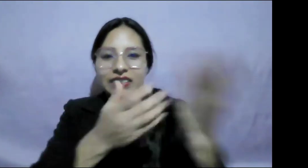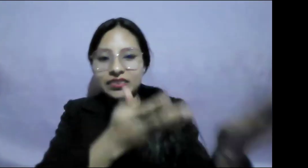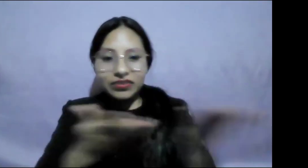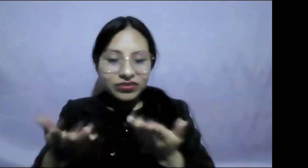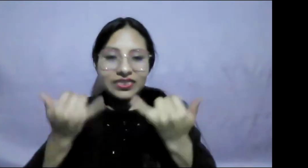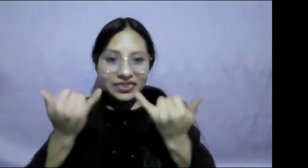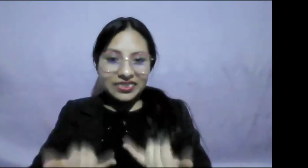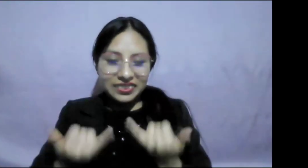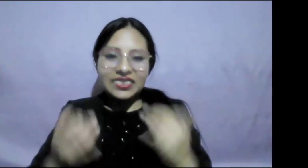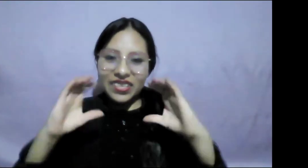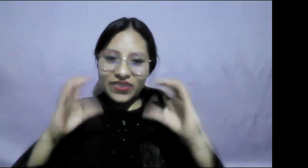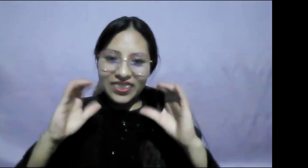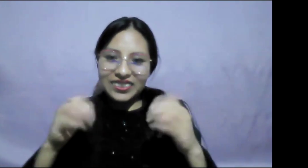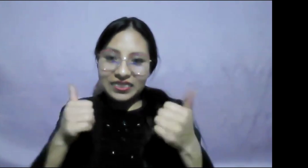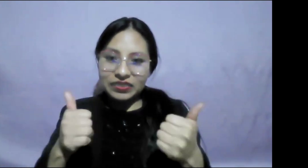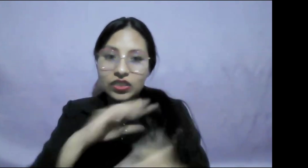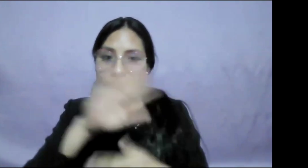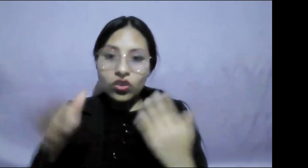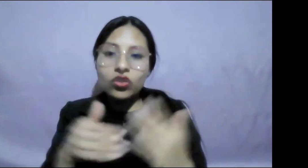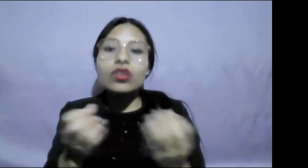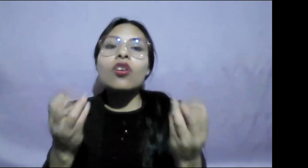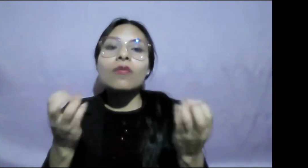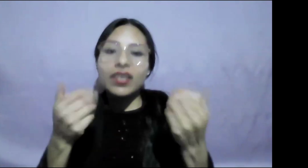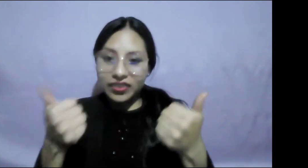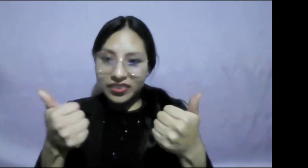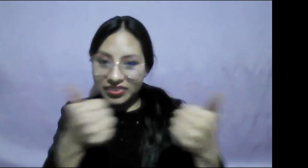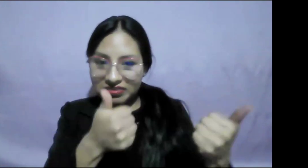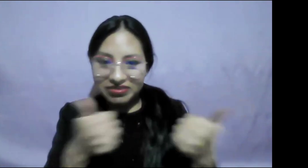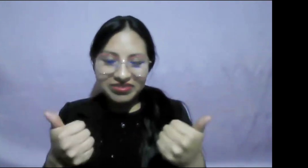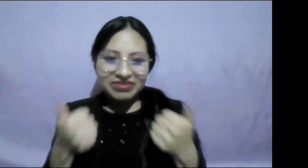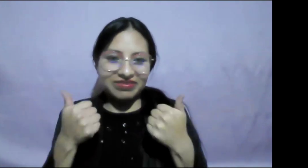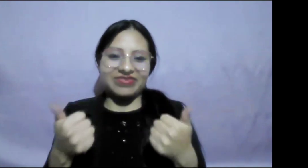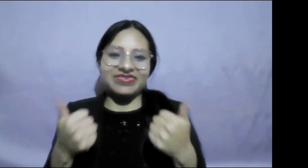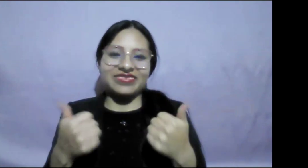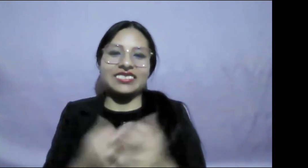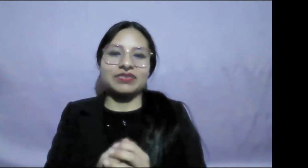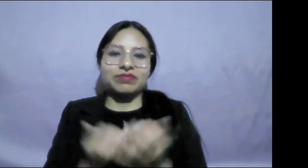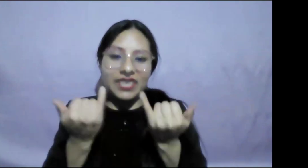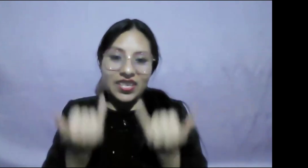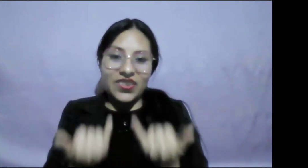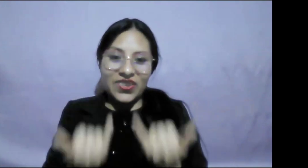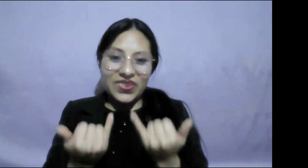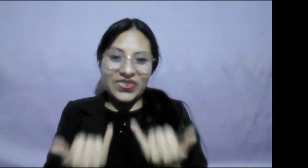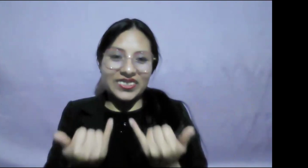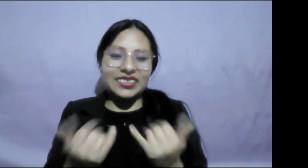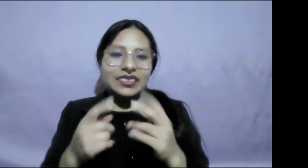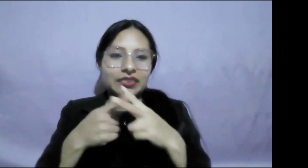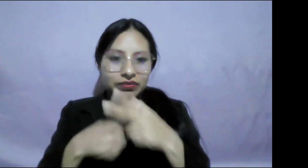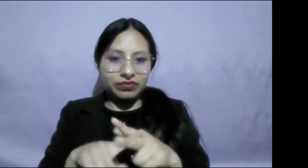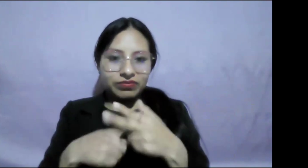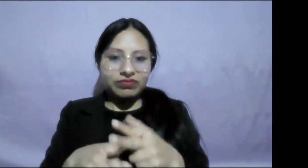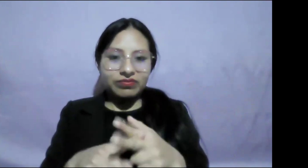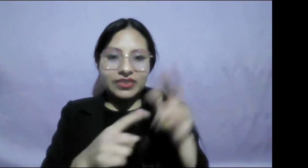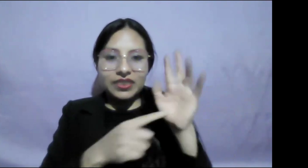bien muy buenas noches a todos ustedes Bienvenidos a la clase Cómo están se entran bien